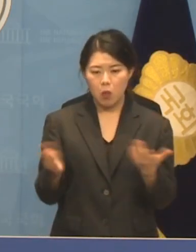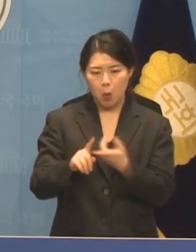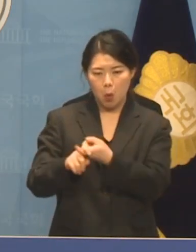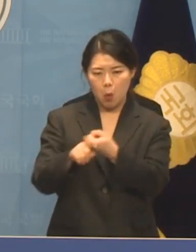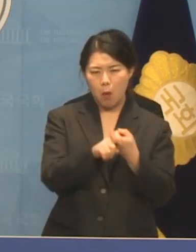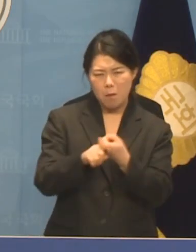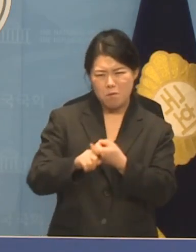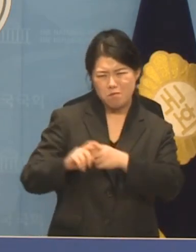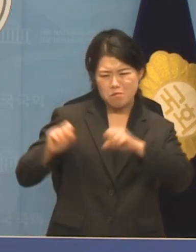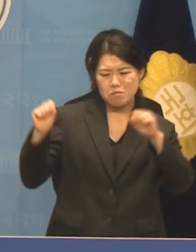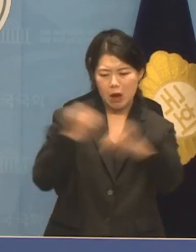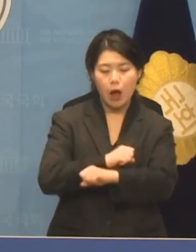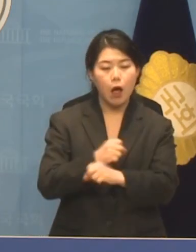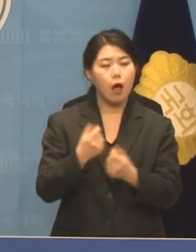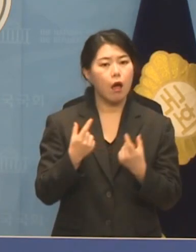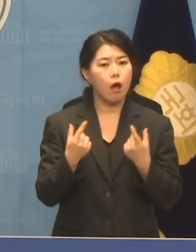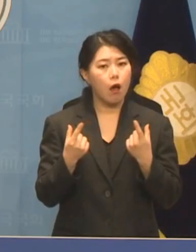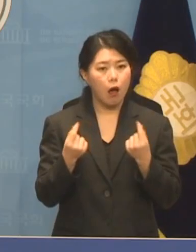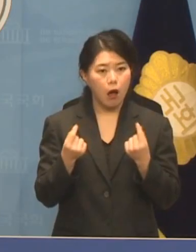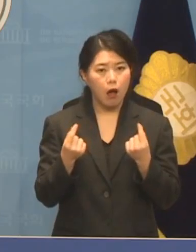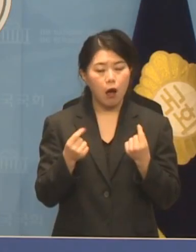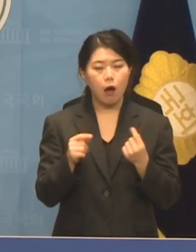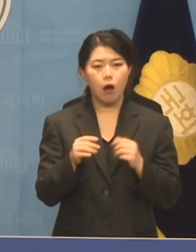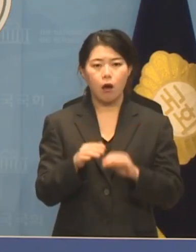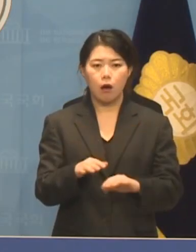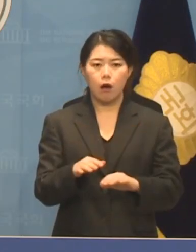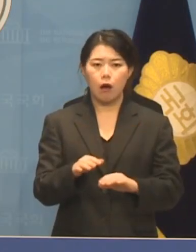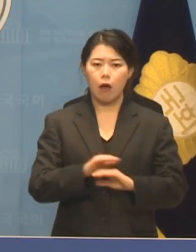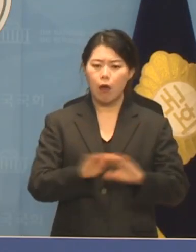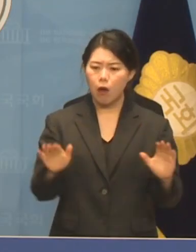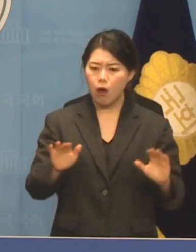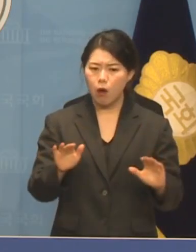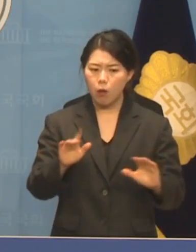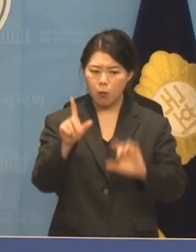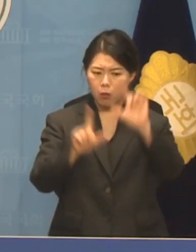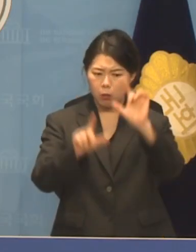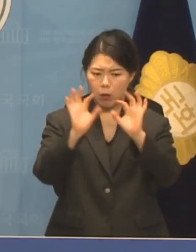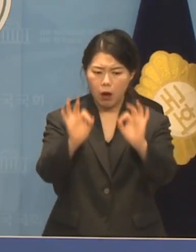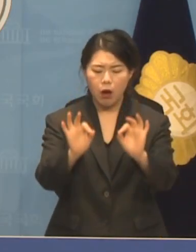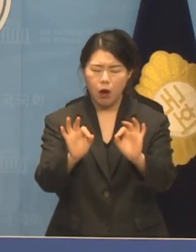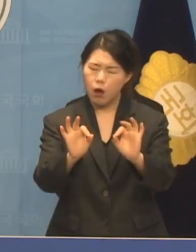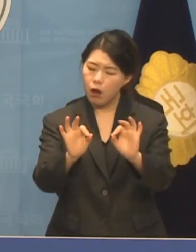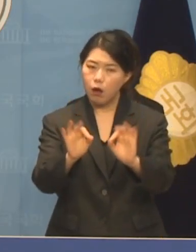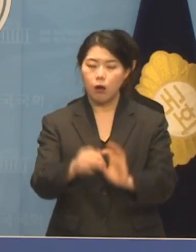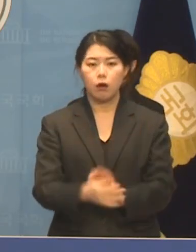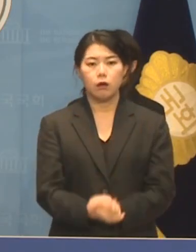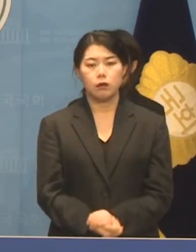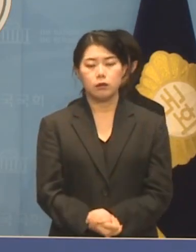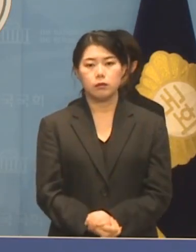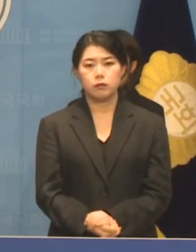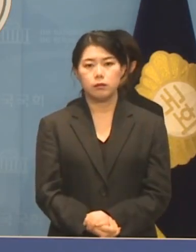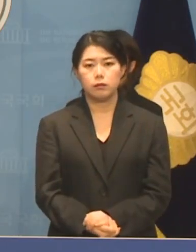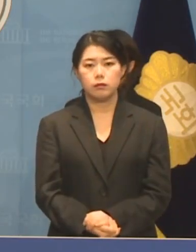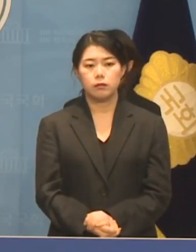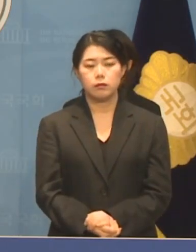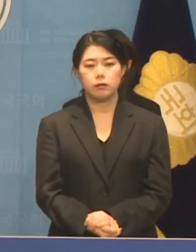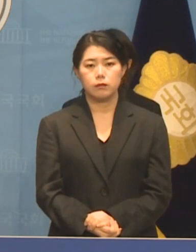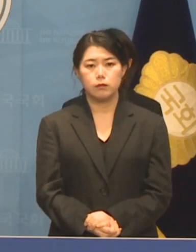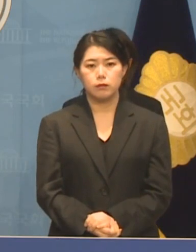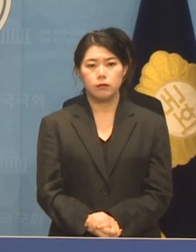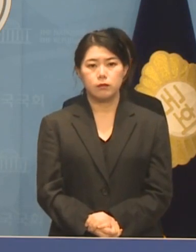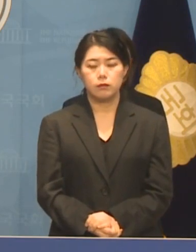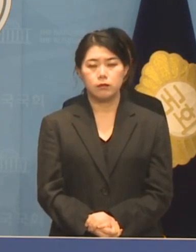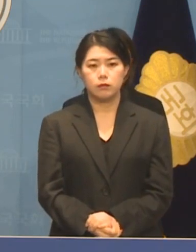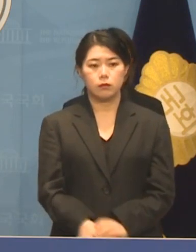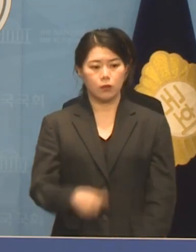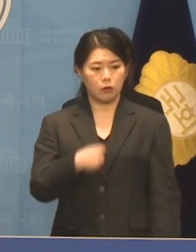것 같은 방식으로 대응하게 되는 것을 보았습니다. 이것은 저 역시